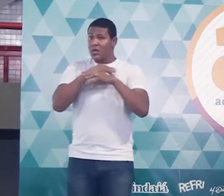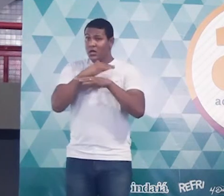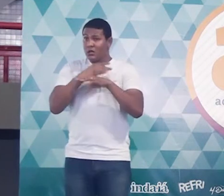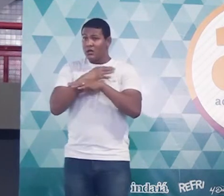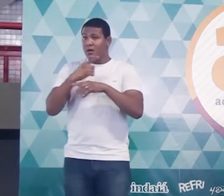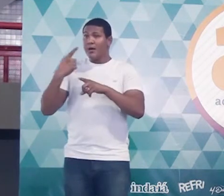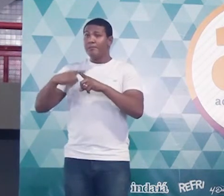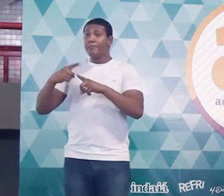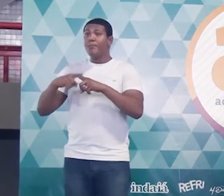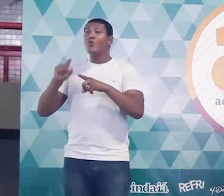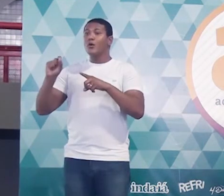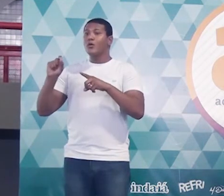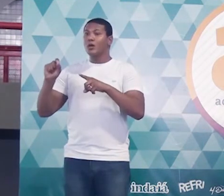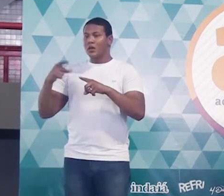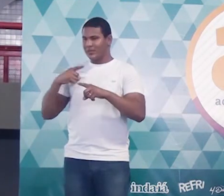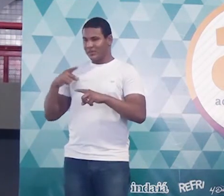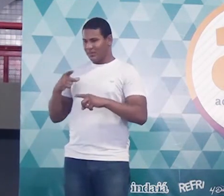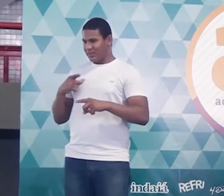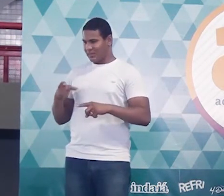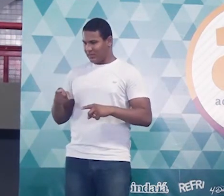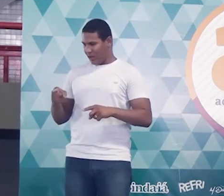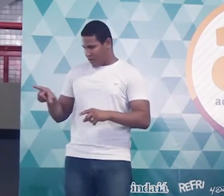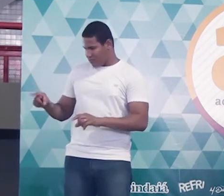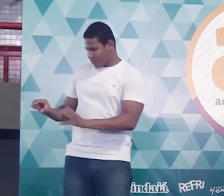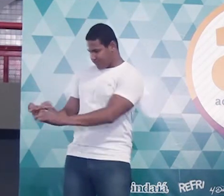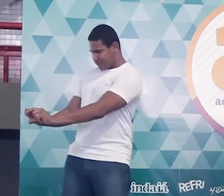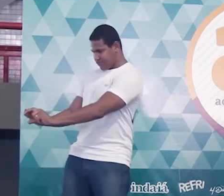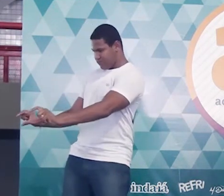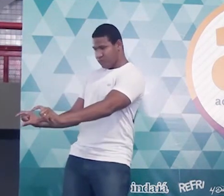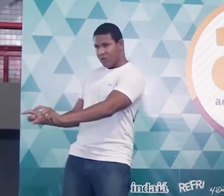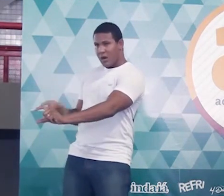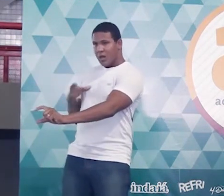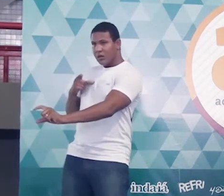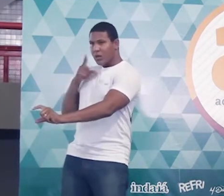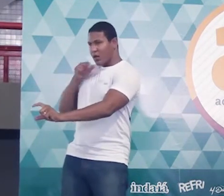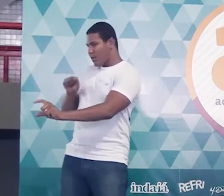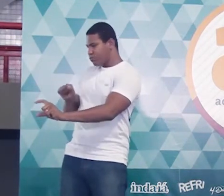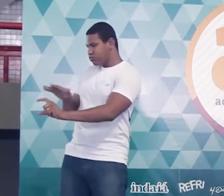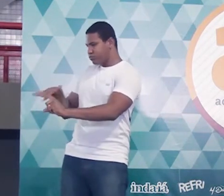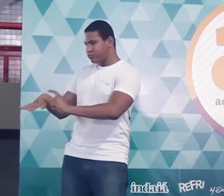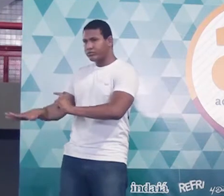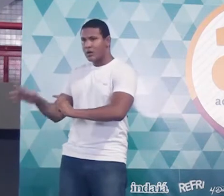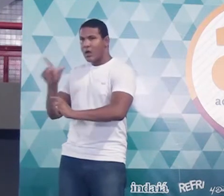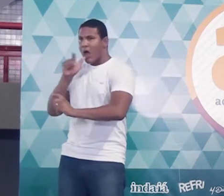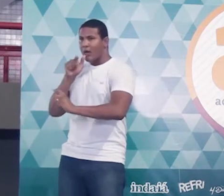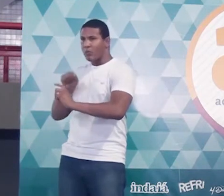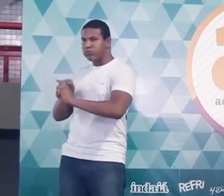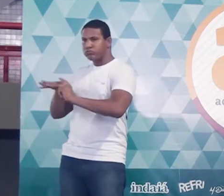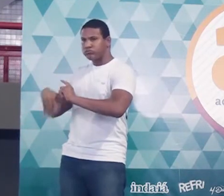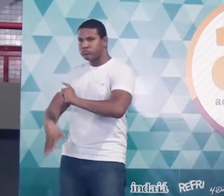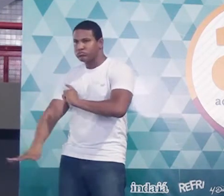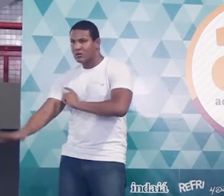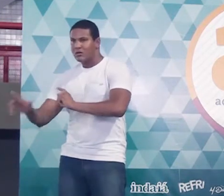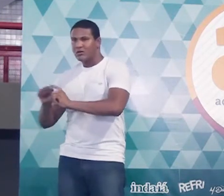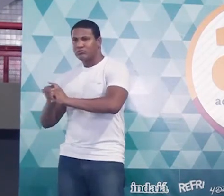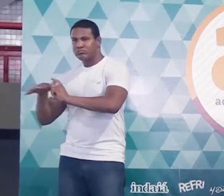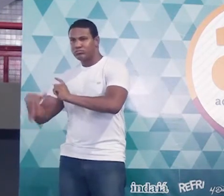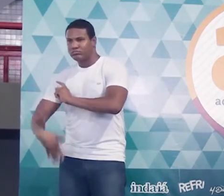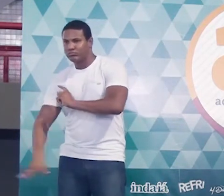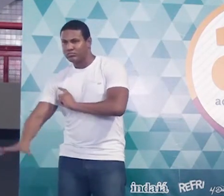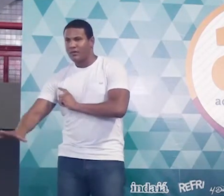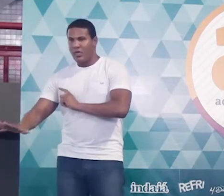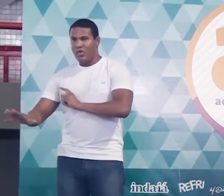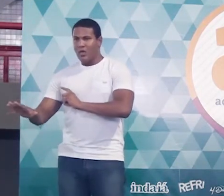bueiros estavam todos imundos, sujos. Por que eu digo que a gente é chato? Ah, não, mas nunca faço